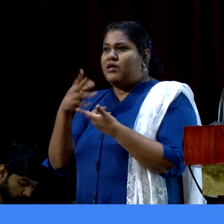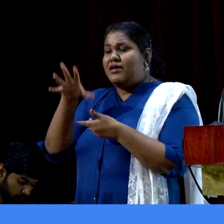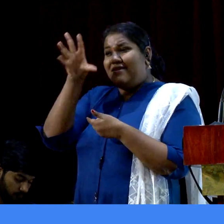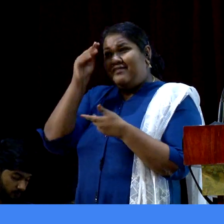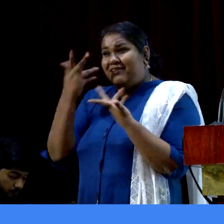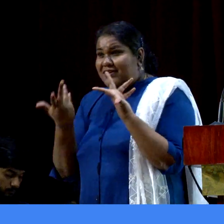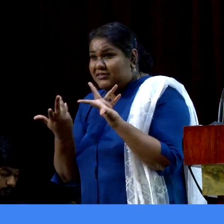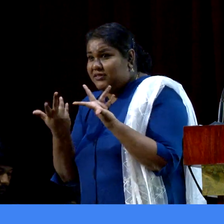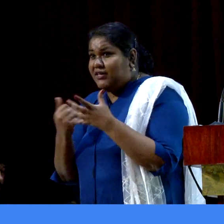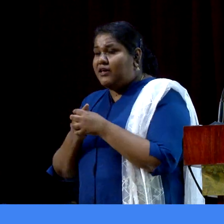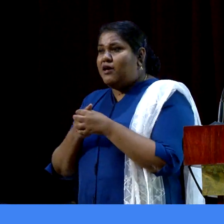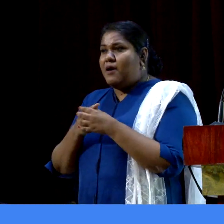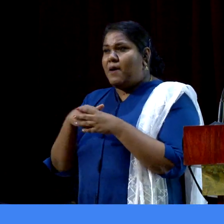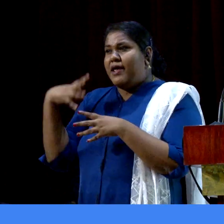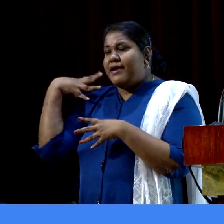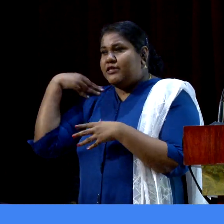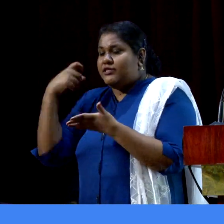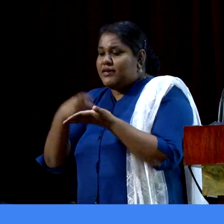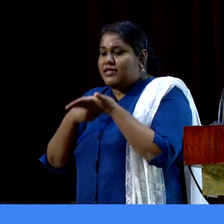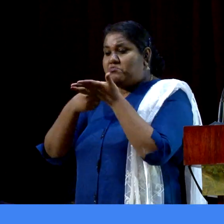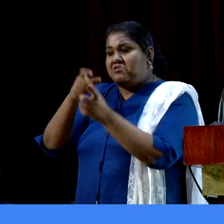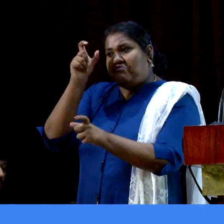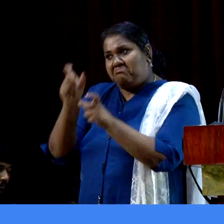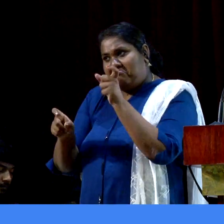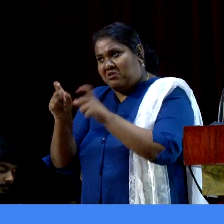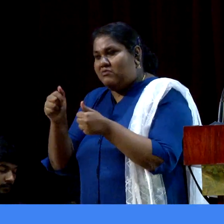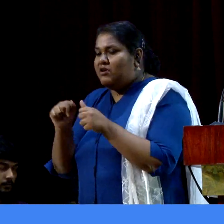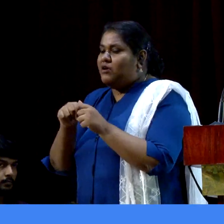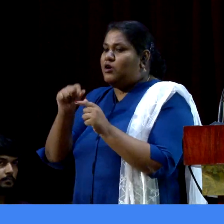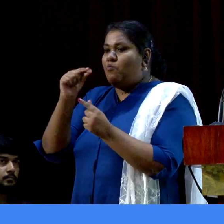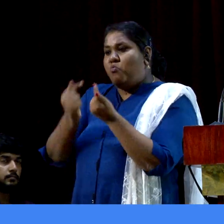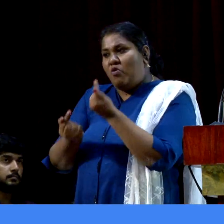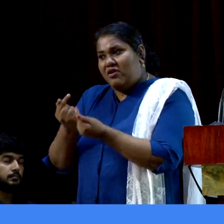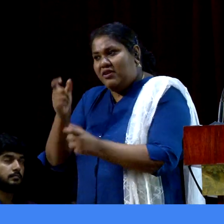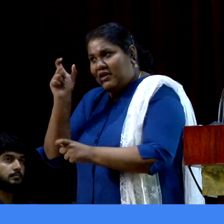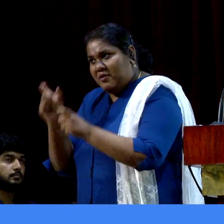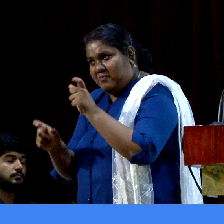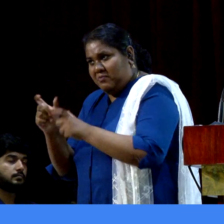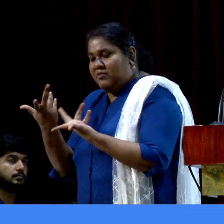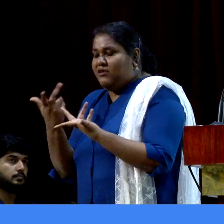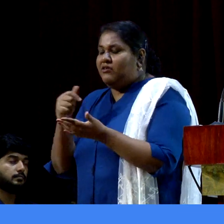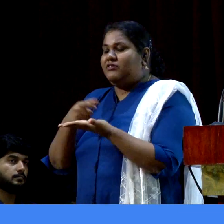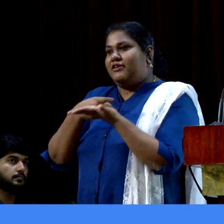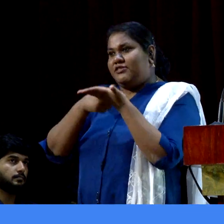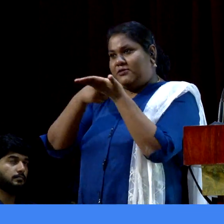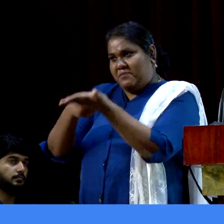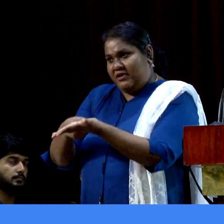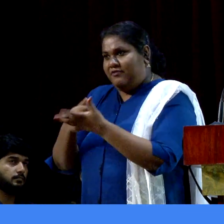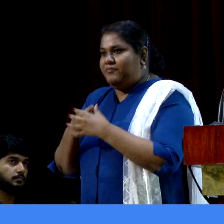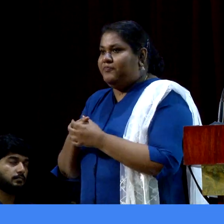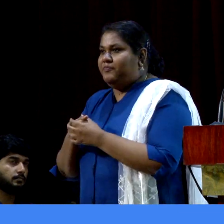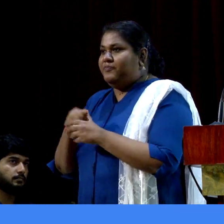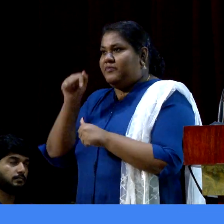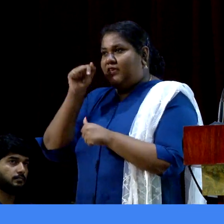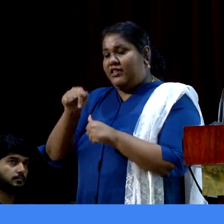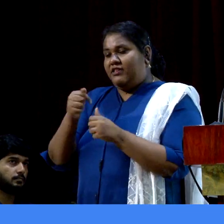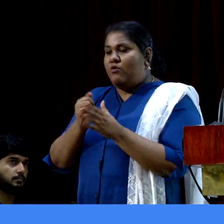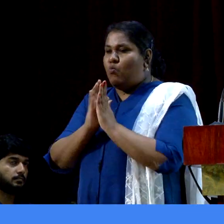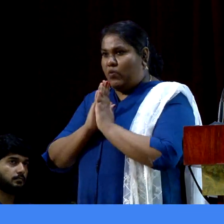மாணவர்களுக்கு, ஏழை எளிய மாணவர்களுக்கு, அரசு பள்ளியில் படிக்கின்ற மாணவர்களுக்கு மதிய உணவு திட்டம் என்று சொல்லக்கூடியதை சத்துணவு திட்டம் என்று